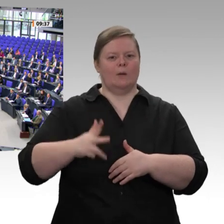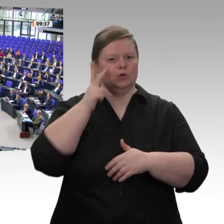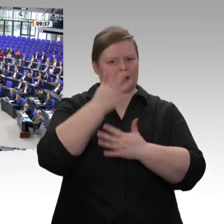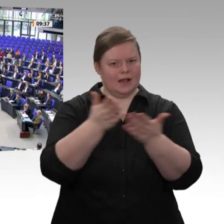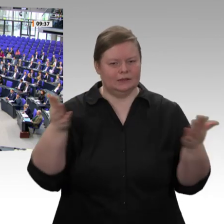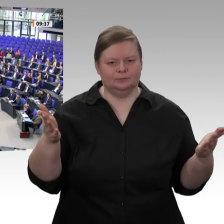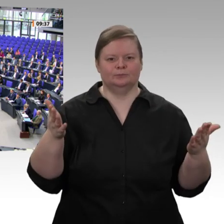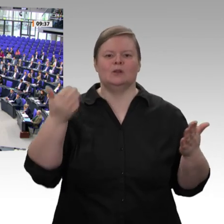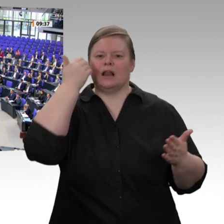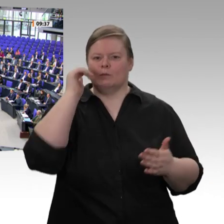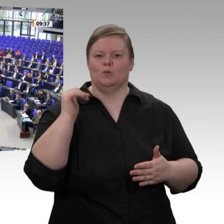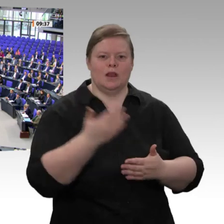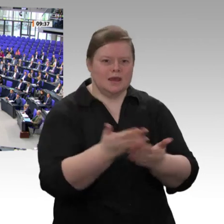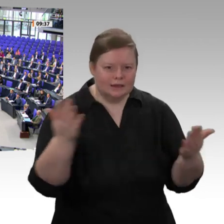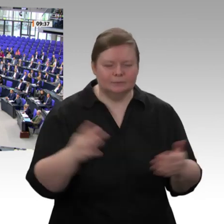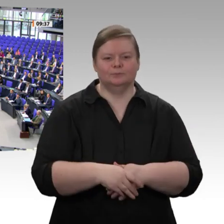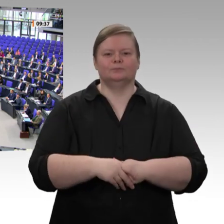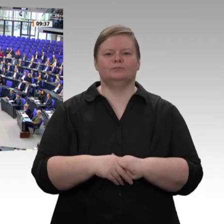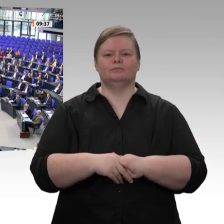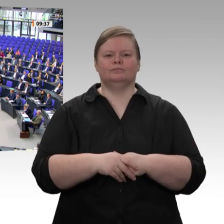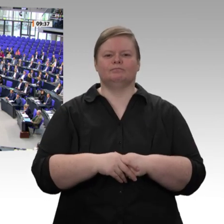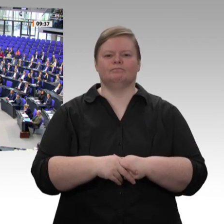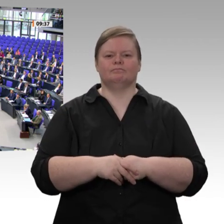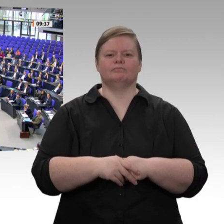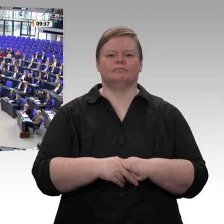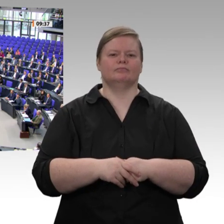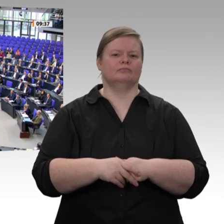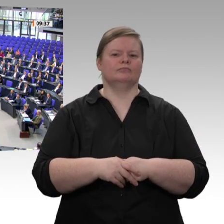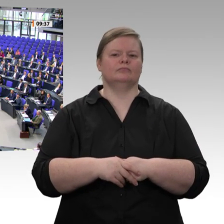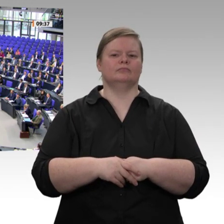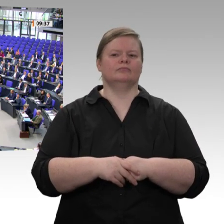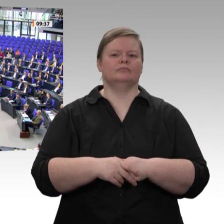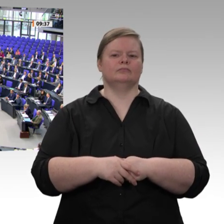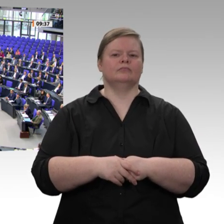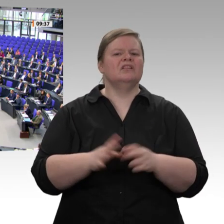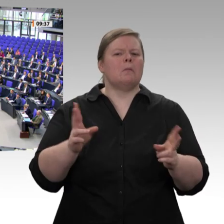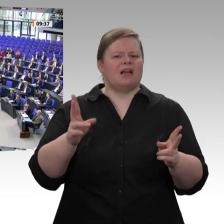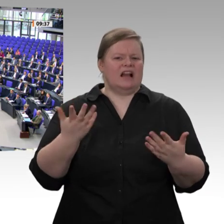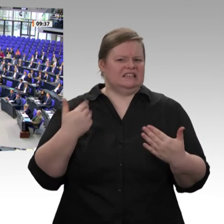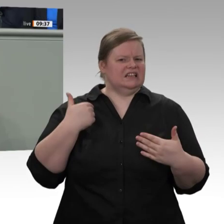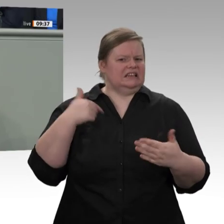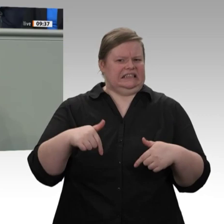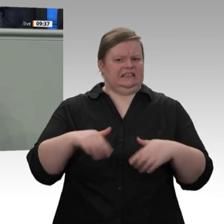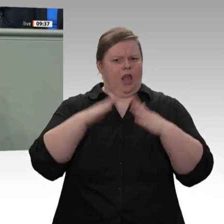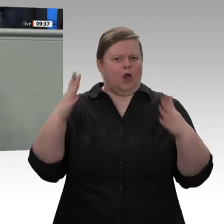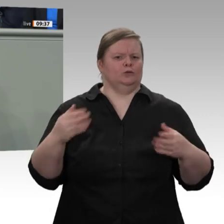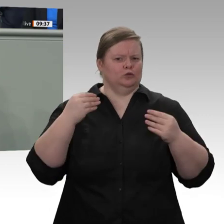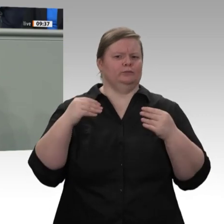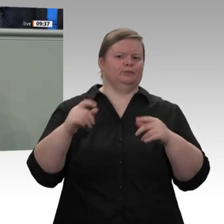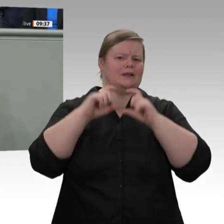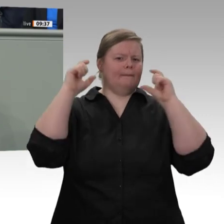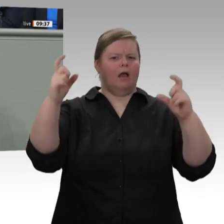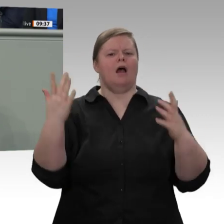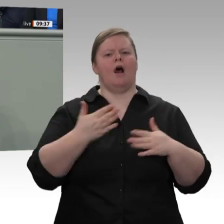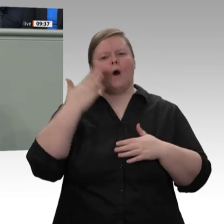heute mitzuwirken. Wenn ich vor 10 Jahren eine Rede über Hass und Rechtsextremismus in Deutschland gehalten hätte, hätte ich